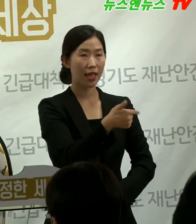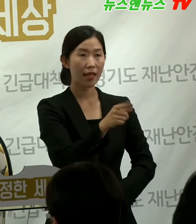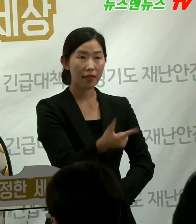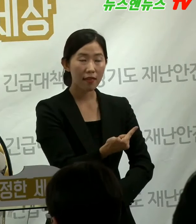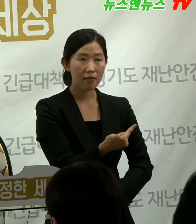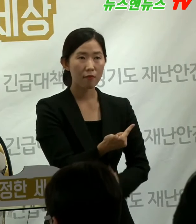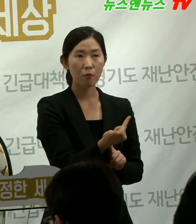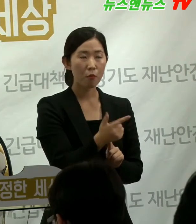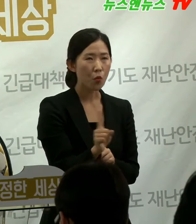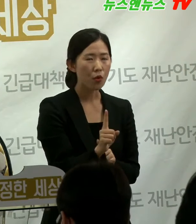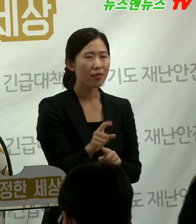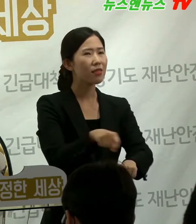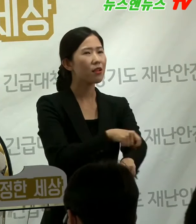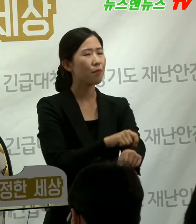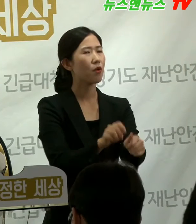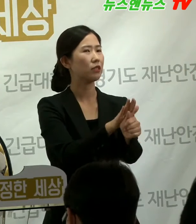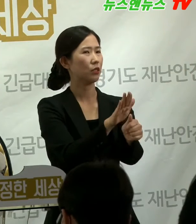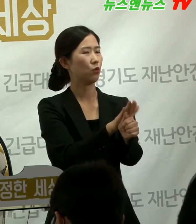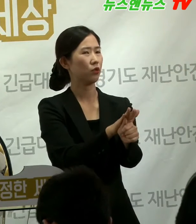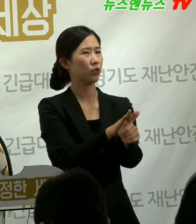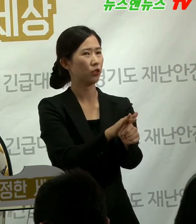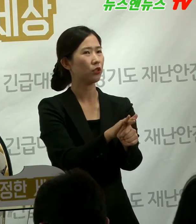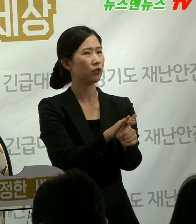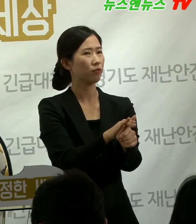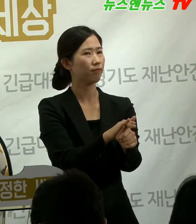정도 하는 게 아닌가 싶습니다.